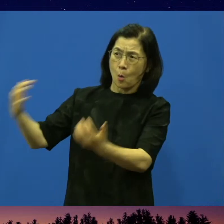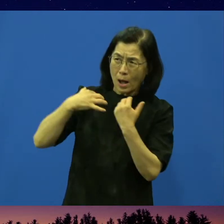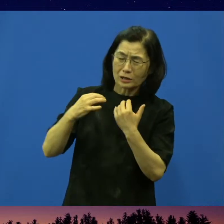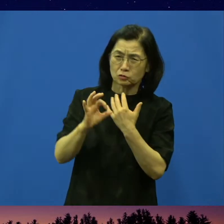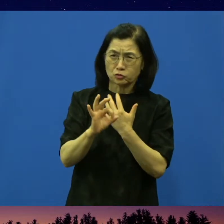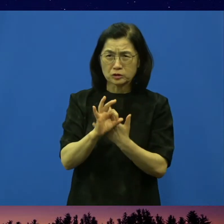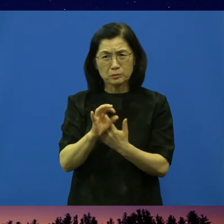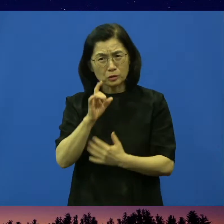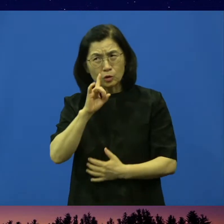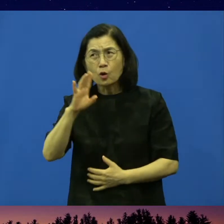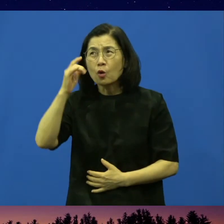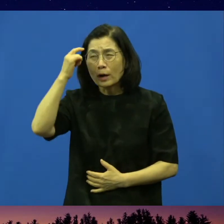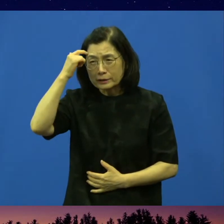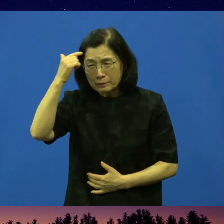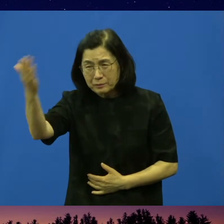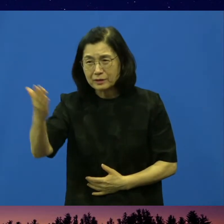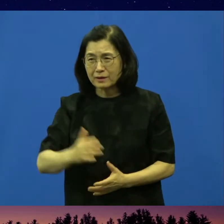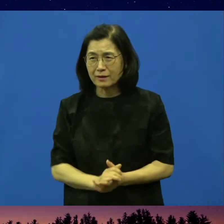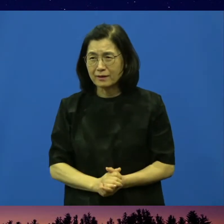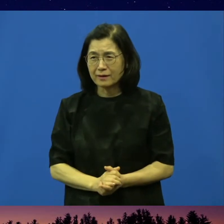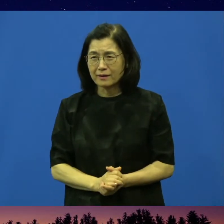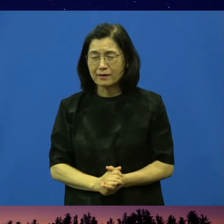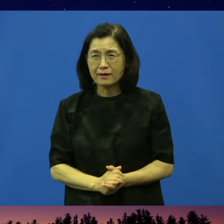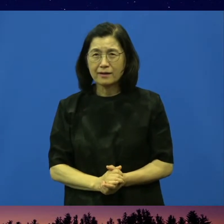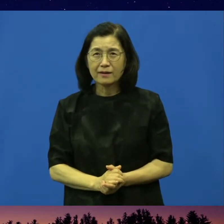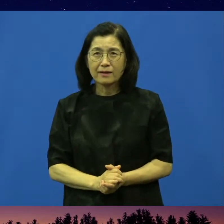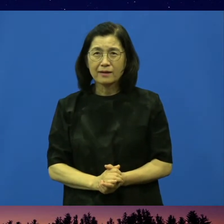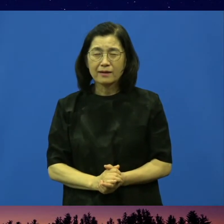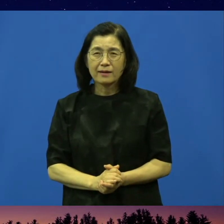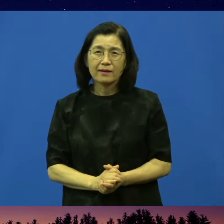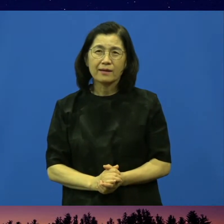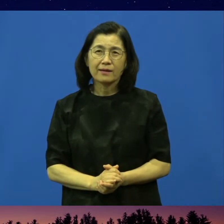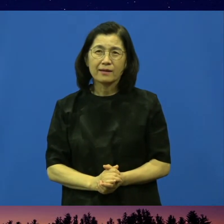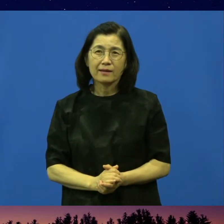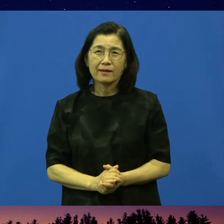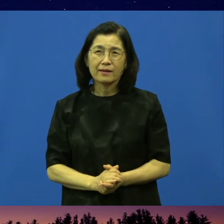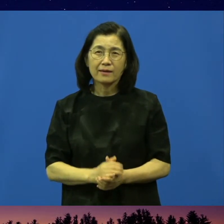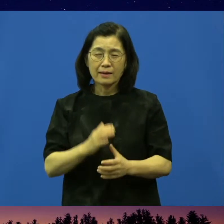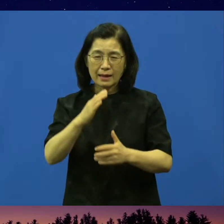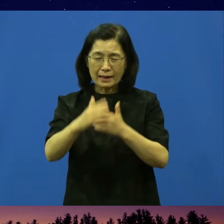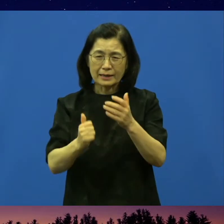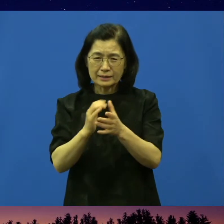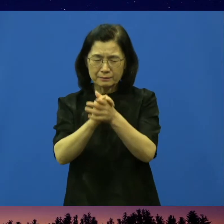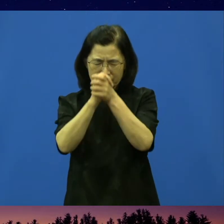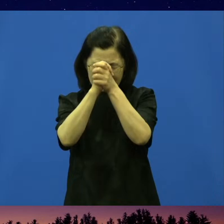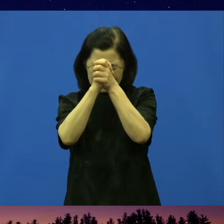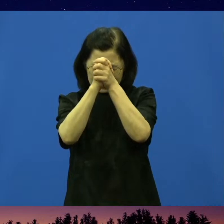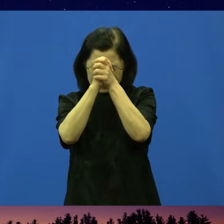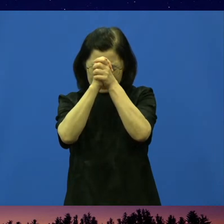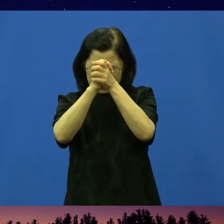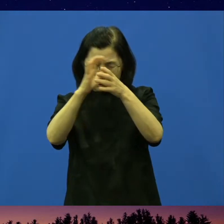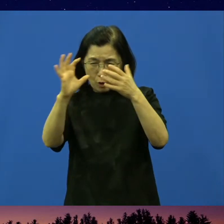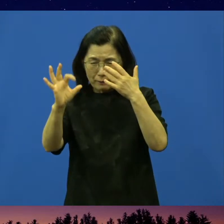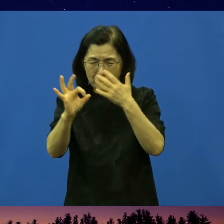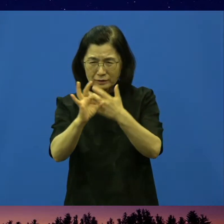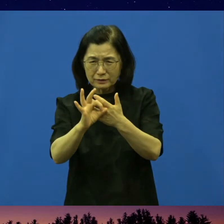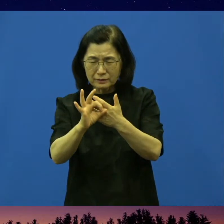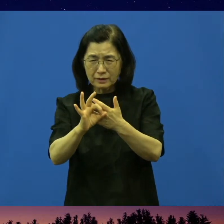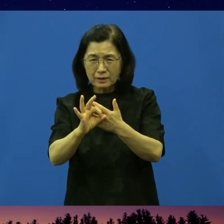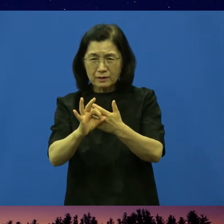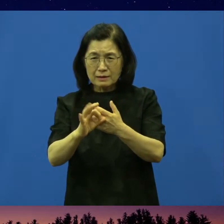기도 한번 확실하게 하면 응답 확실히 하시고 한 1년은 철회 안 하고 되도록 해주시면